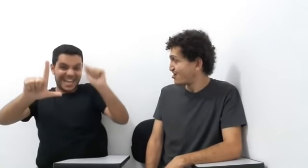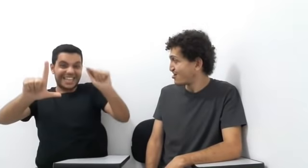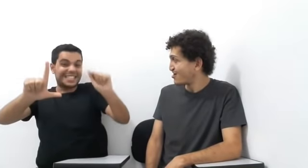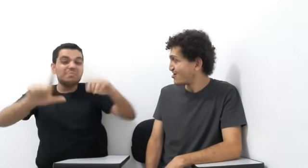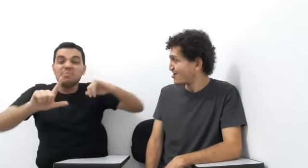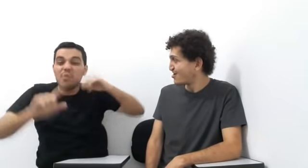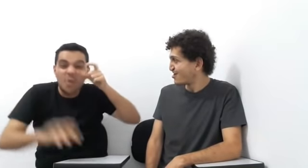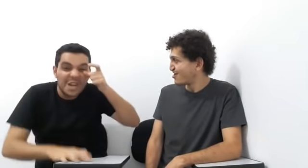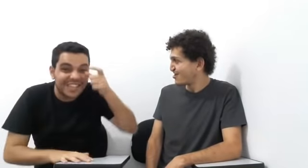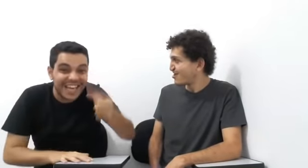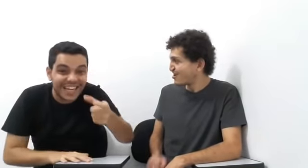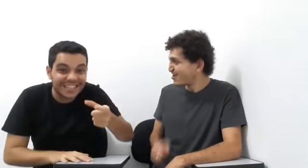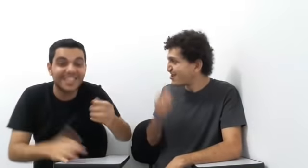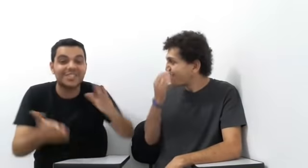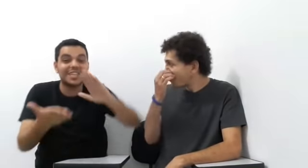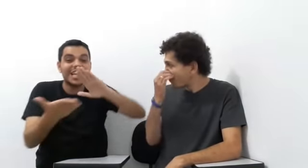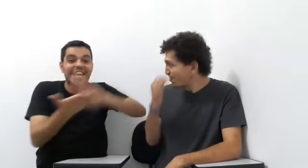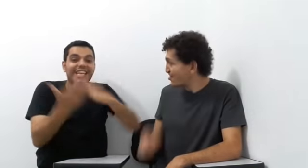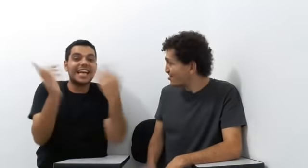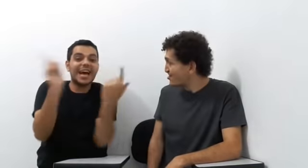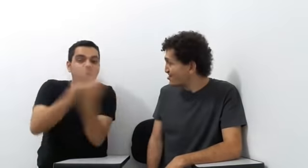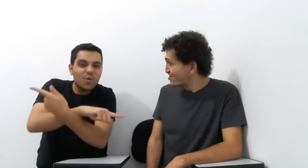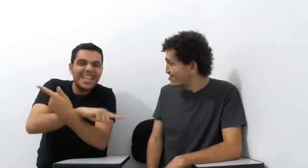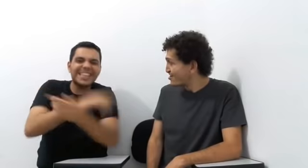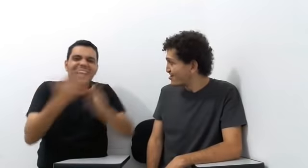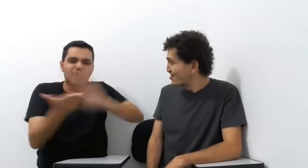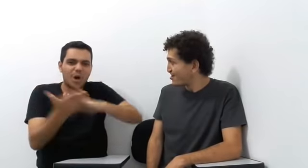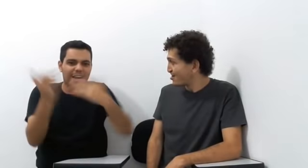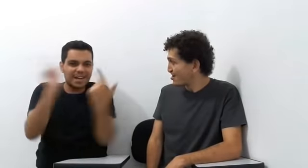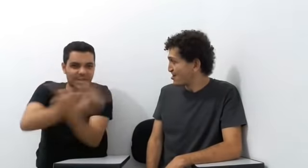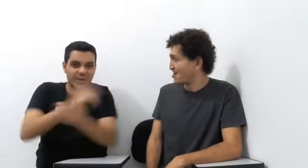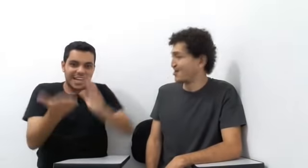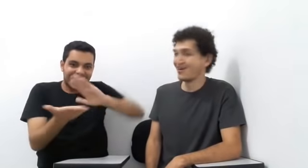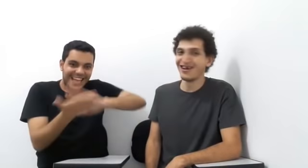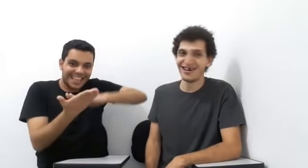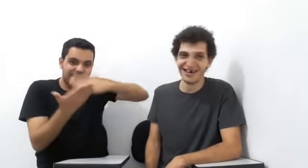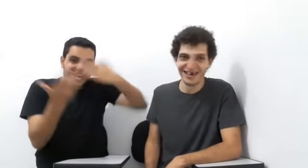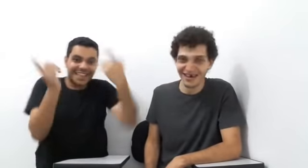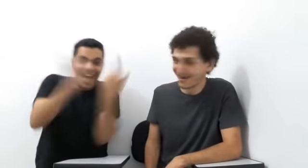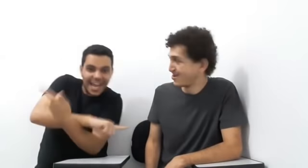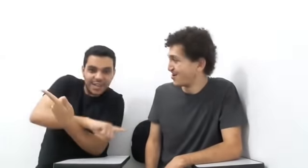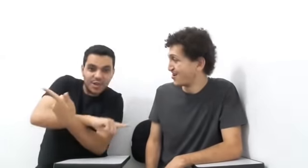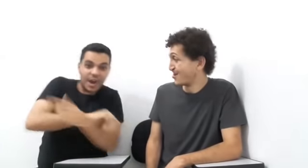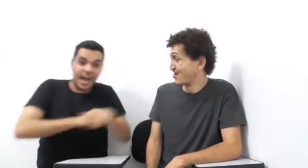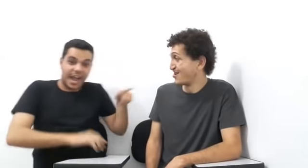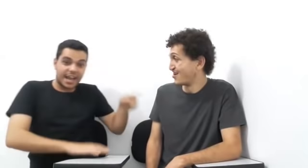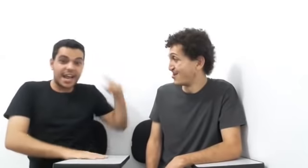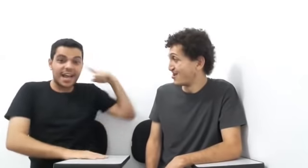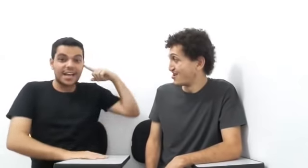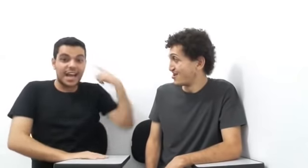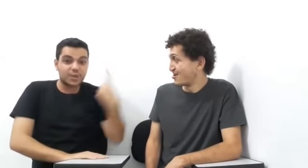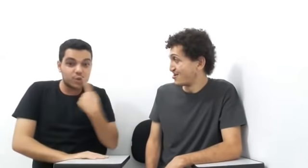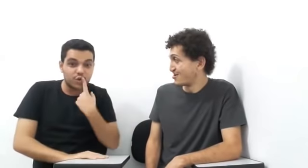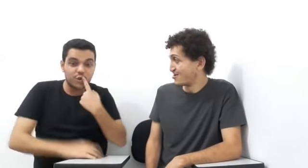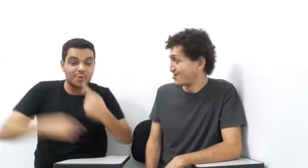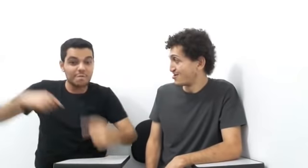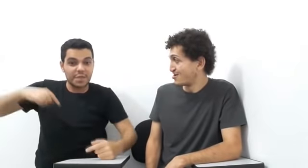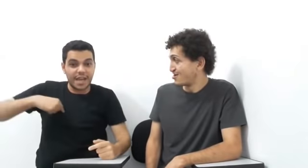assim, muito interessante, que é o intertrocando, que é interpretar e trocar. Ele é surdo,